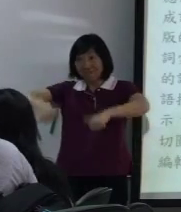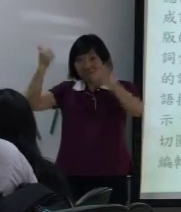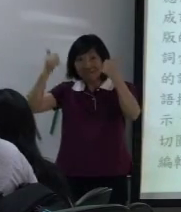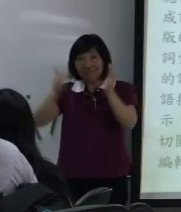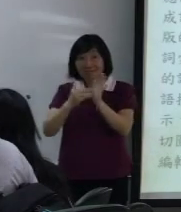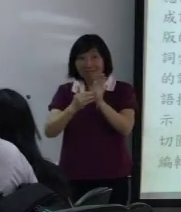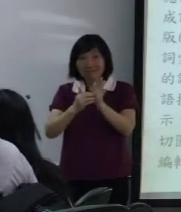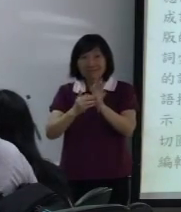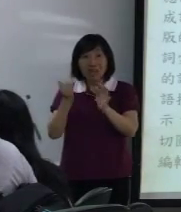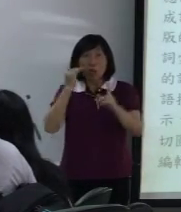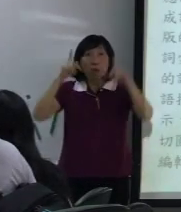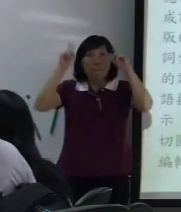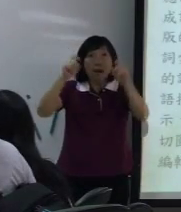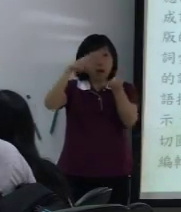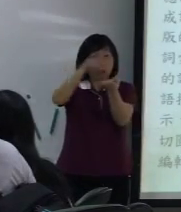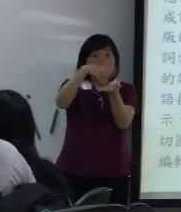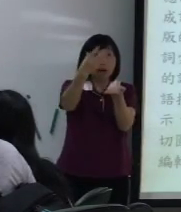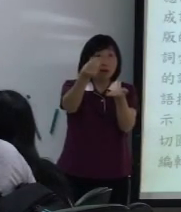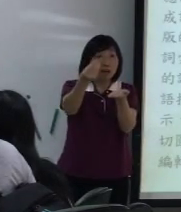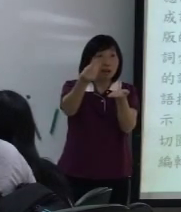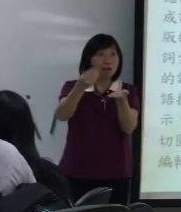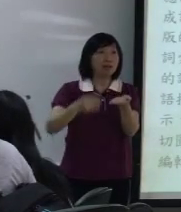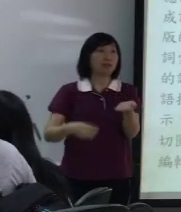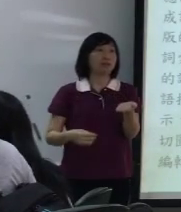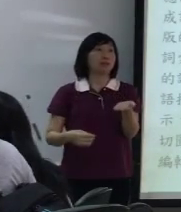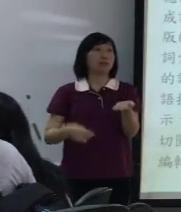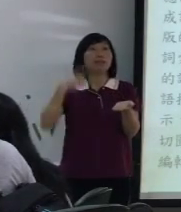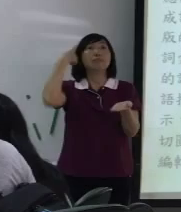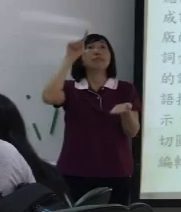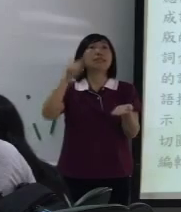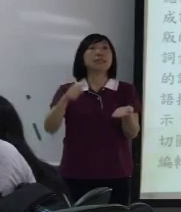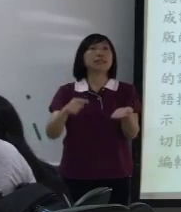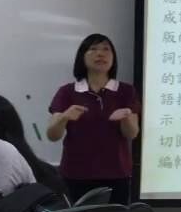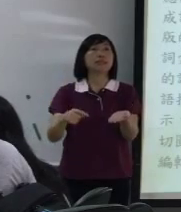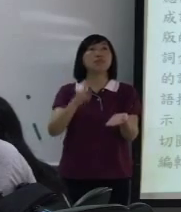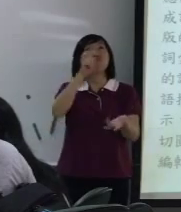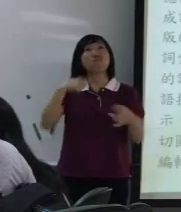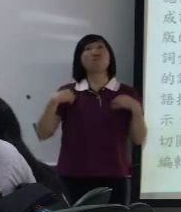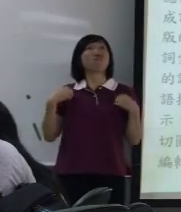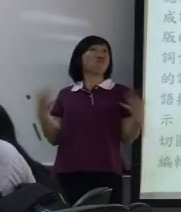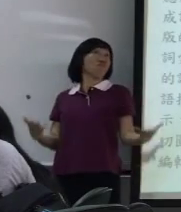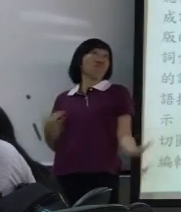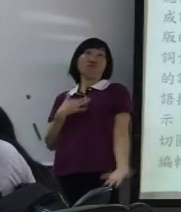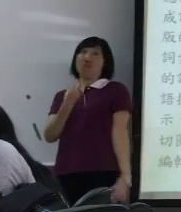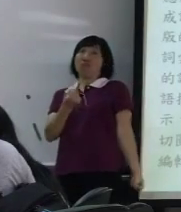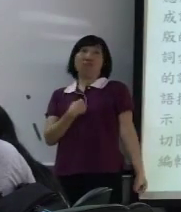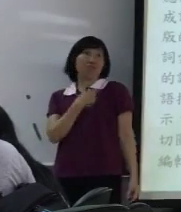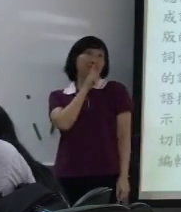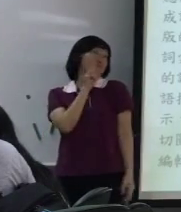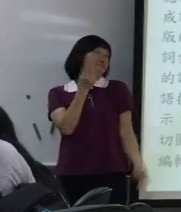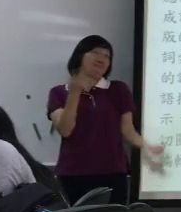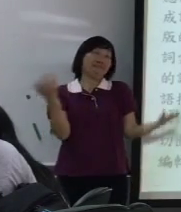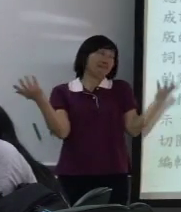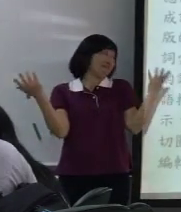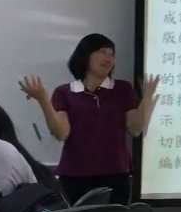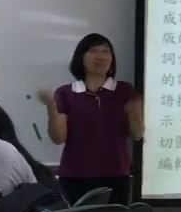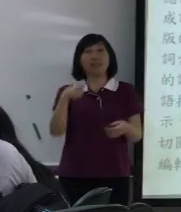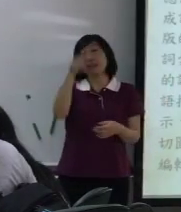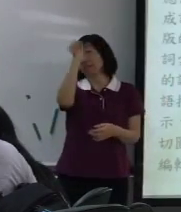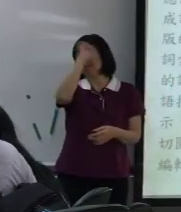果没有照相或者录影存证啊，明天说不定忘记了又要重新再